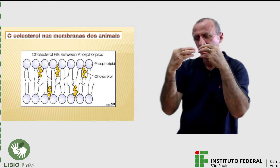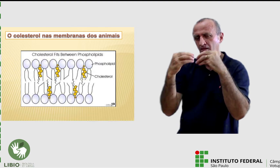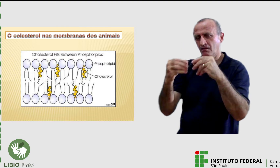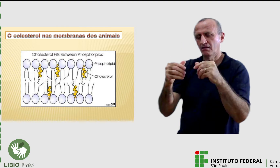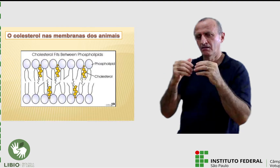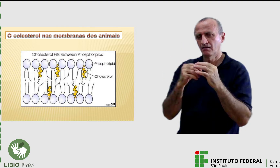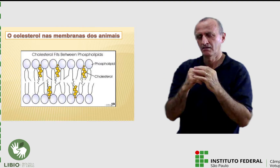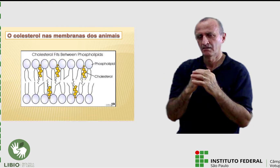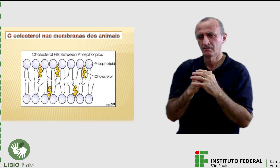frouxa.